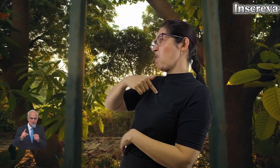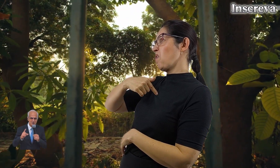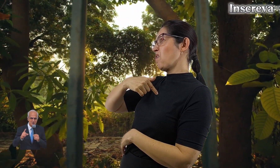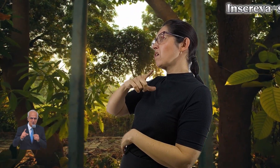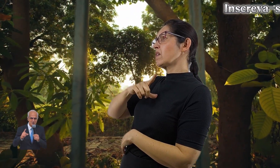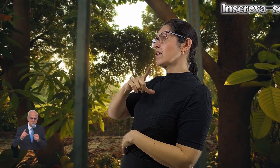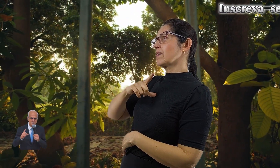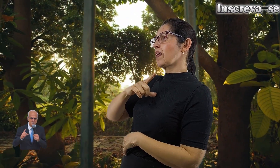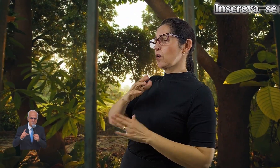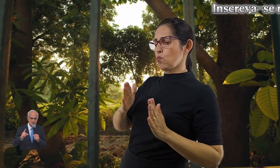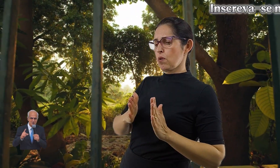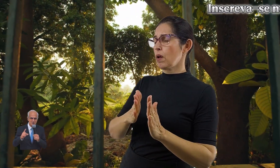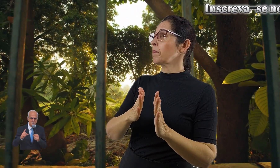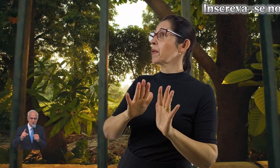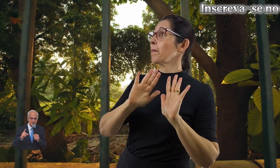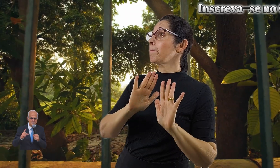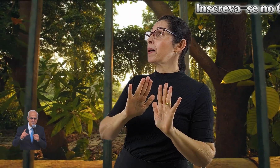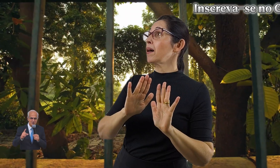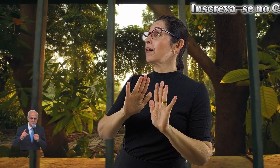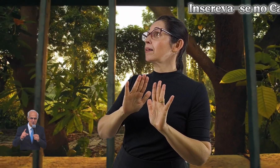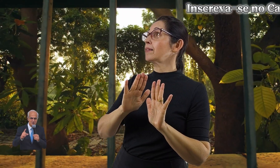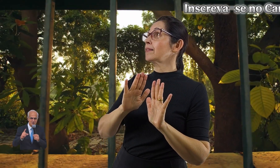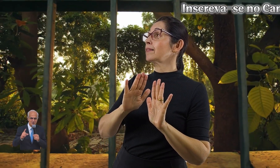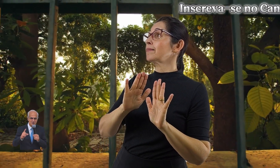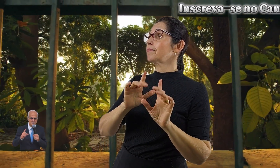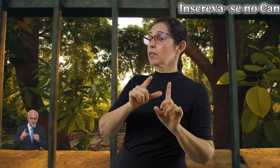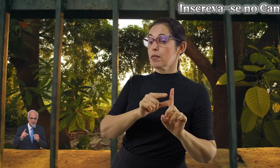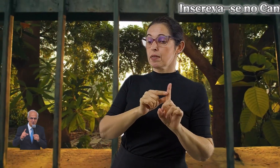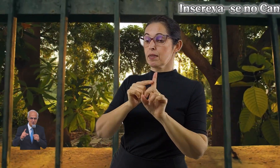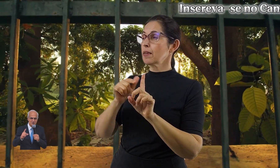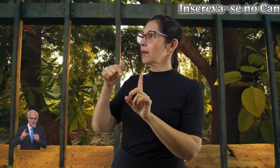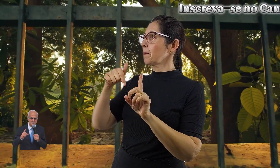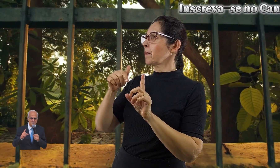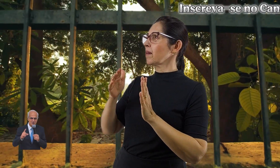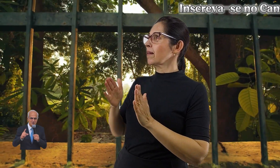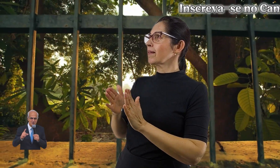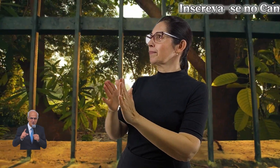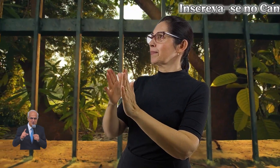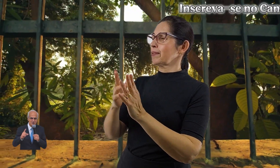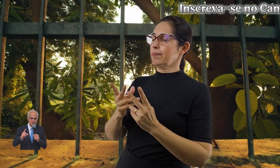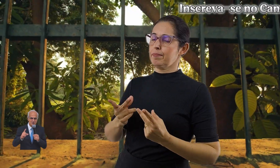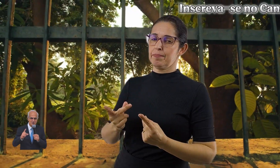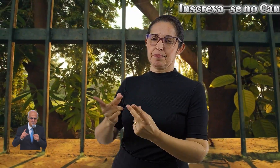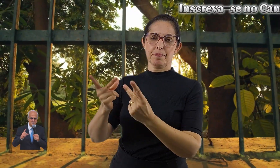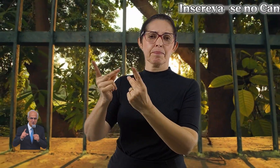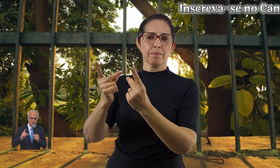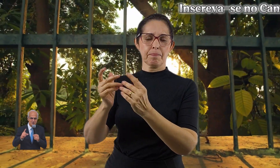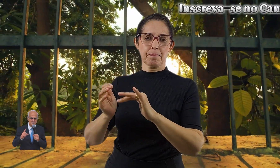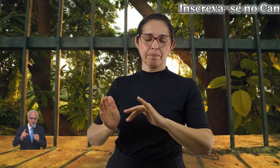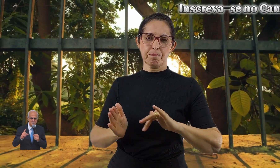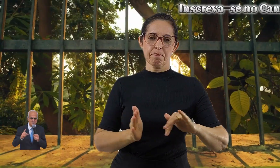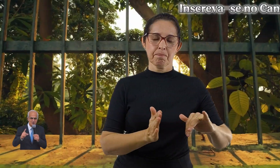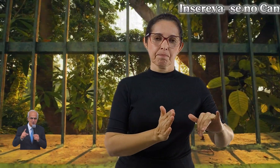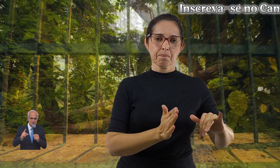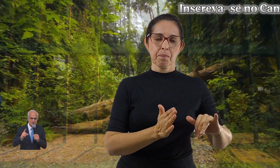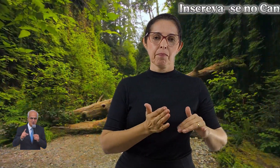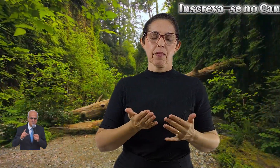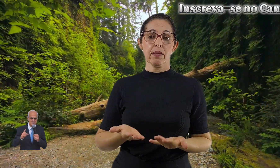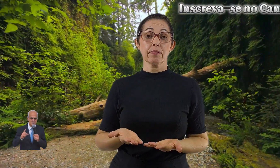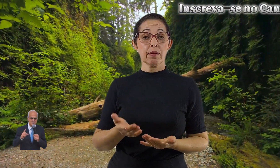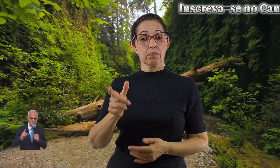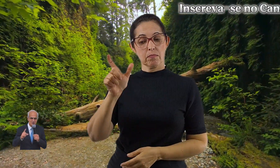e guia-me pelo caminho eterno. É interessante nós vermos